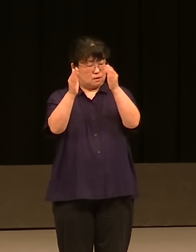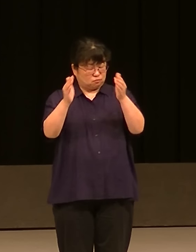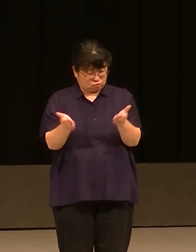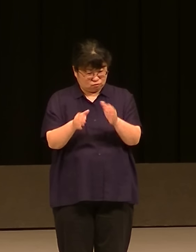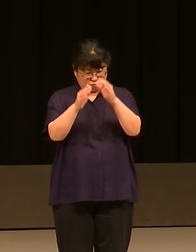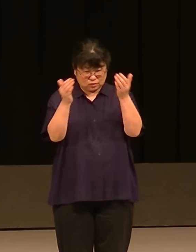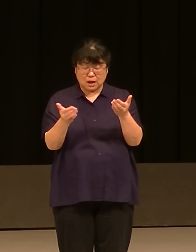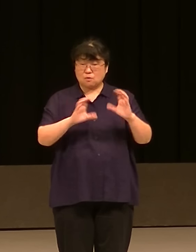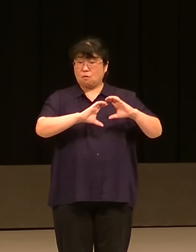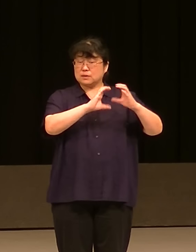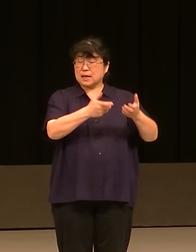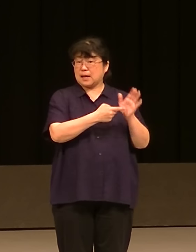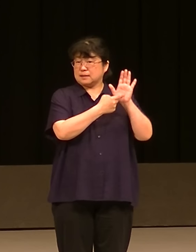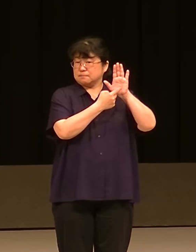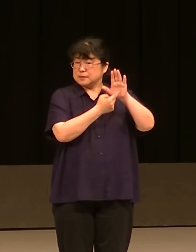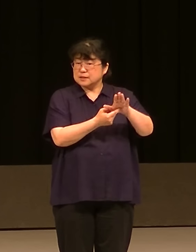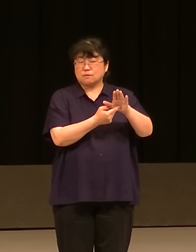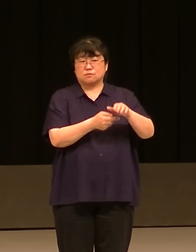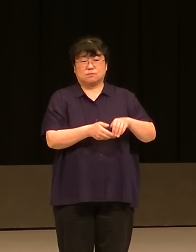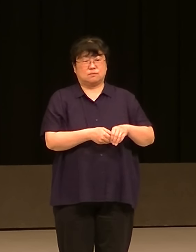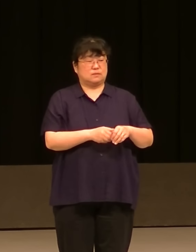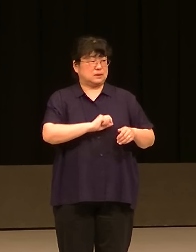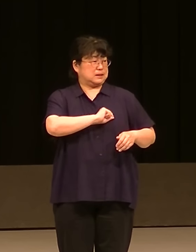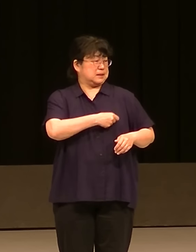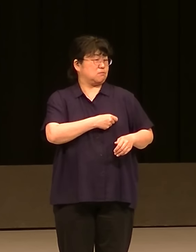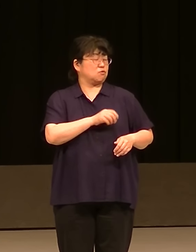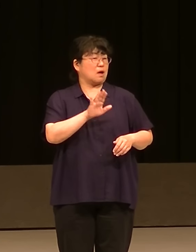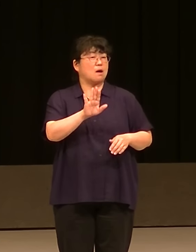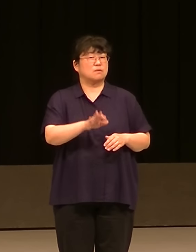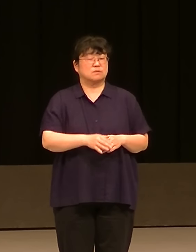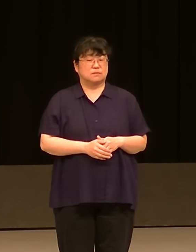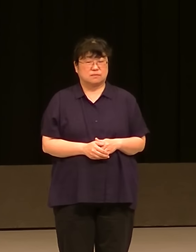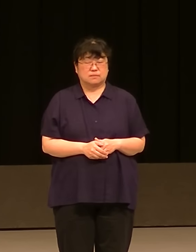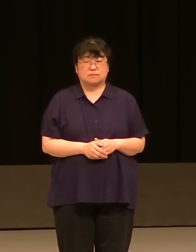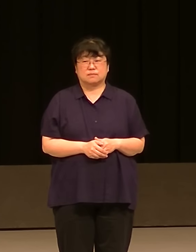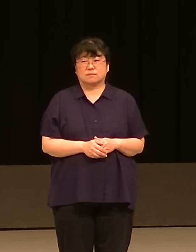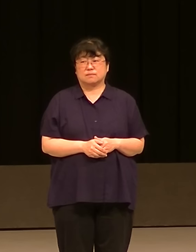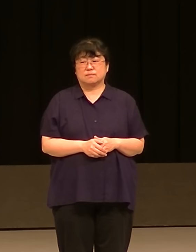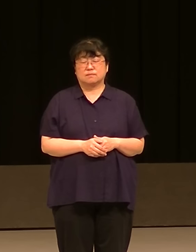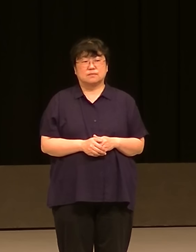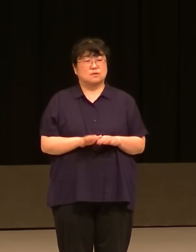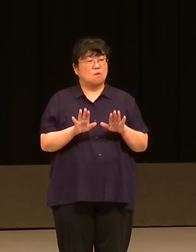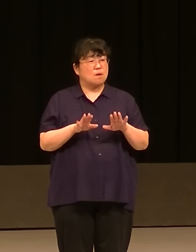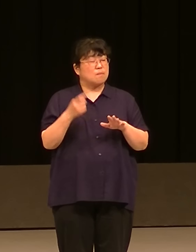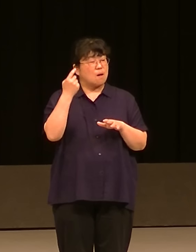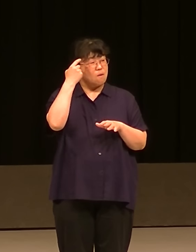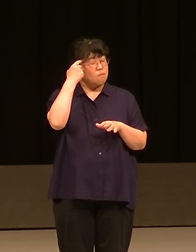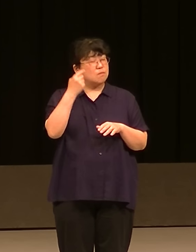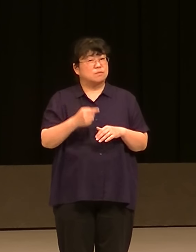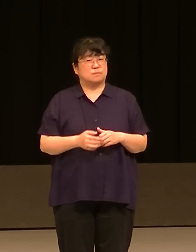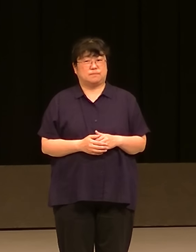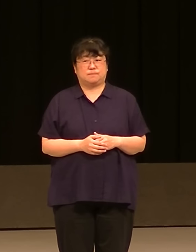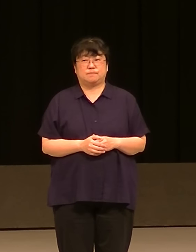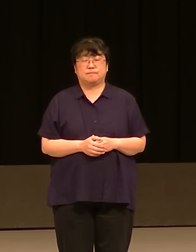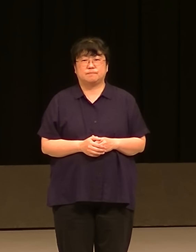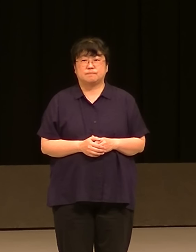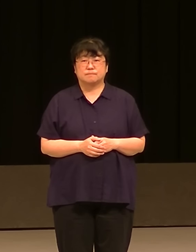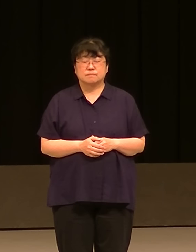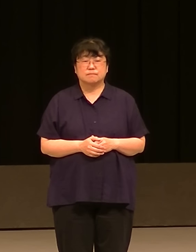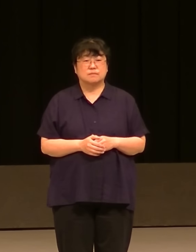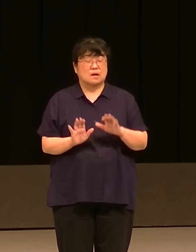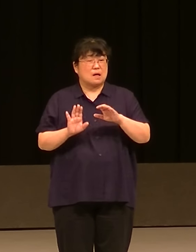界に見せる、その義務があるなというふうに今思うのでございます。